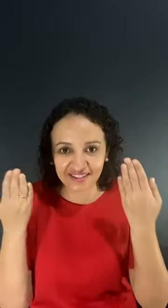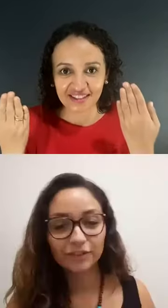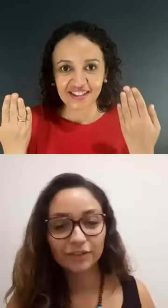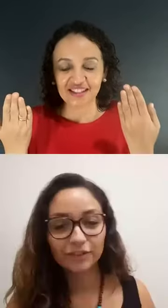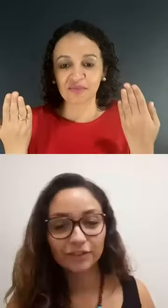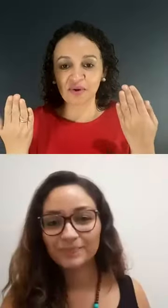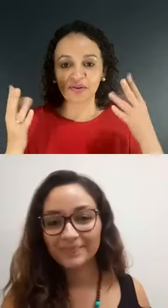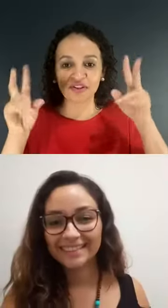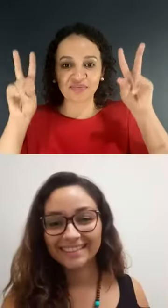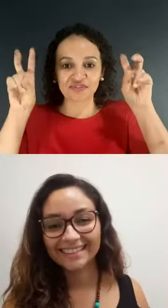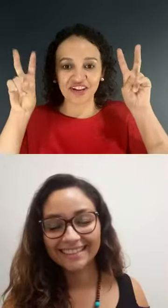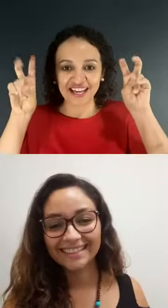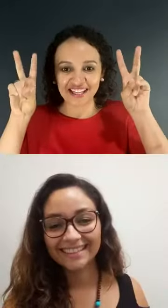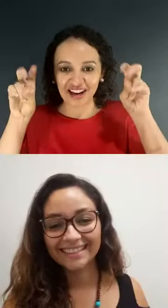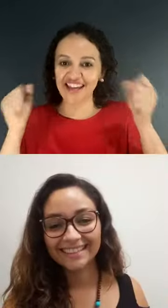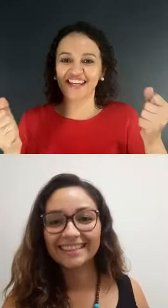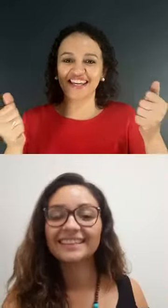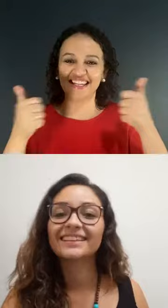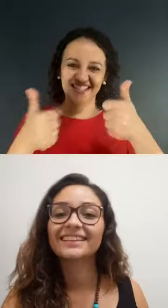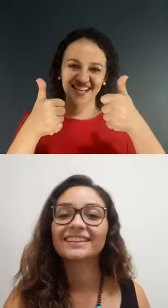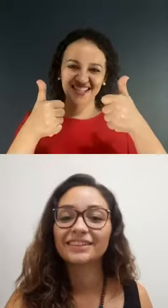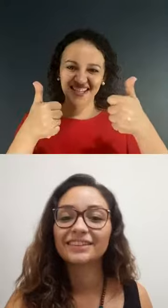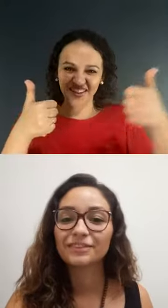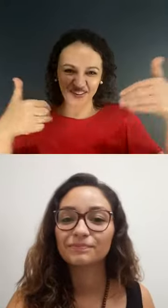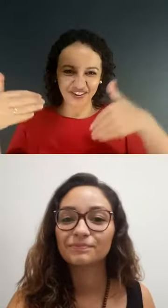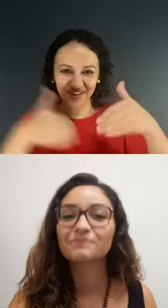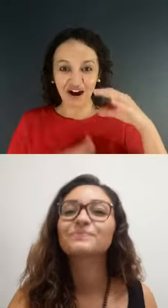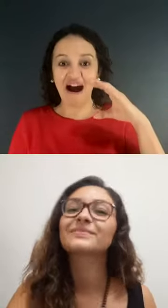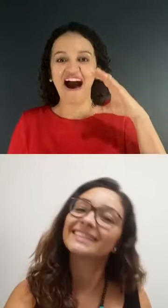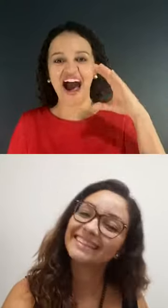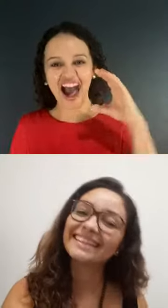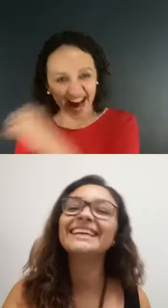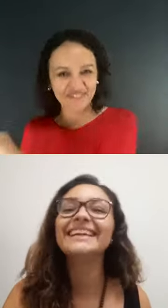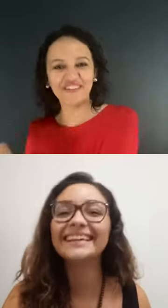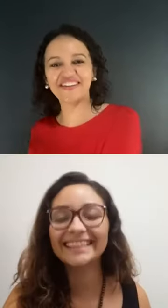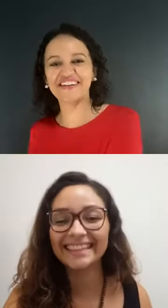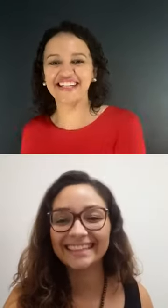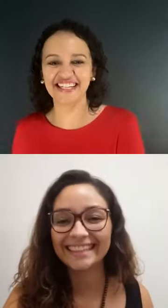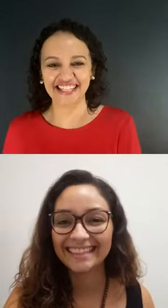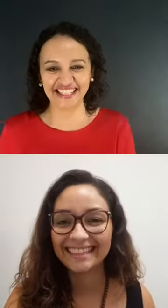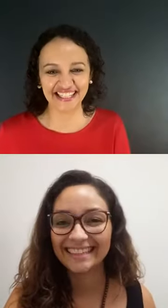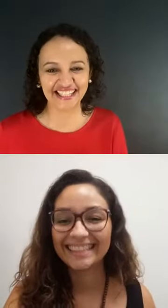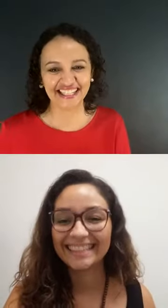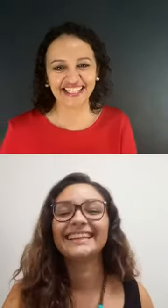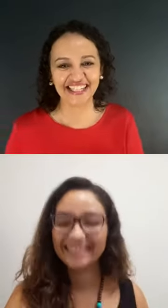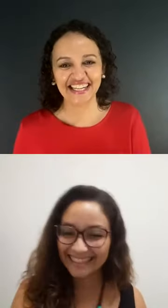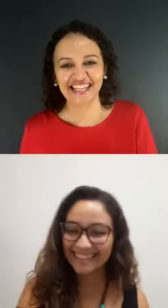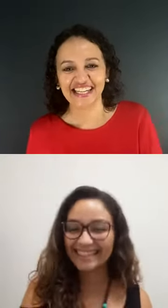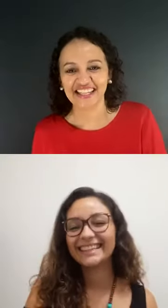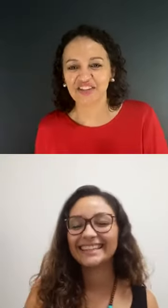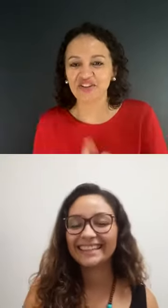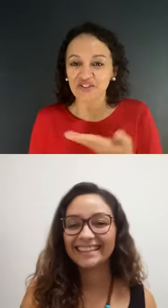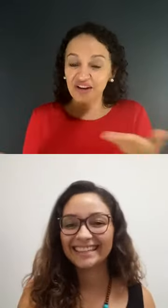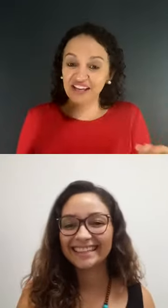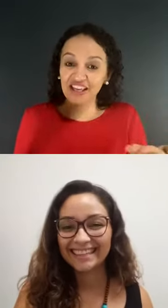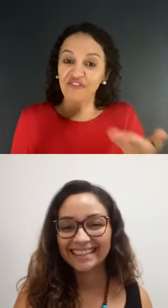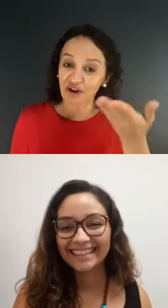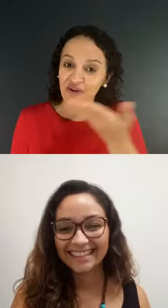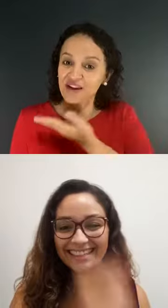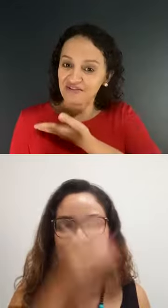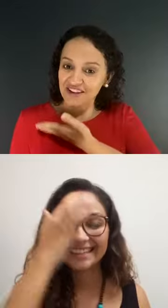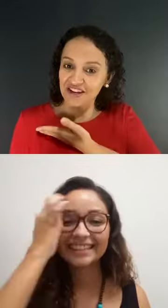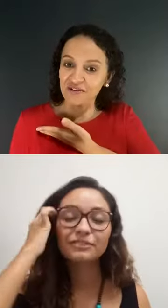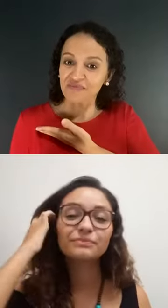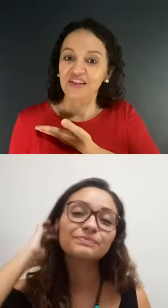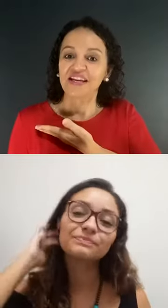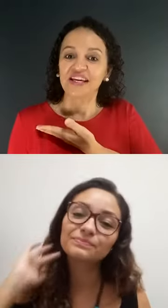psicóloga, tá bom? Nós vamos falar aqui. Aí, já chegou! Rápida! Então, eu estou aqui, a